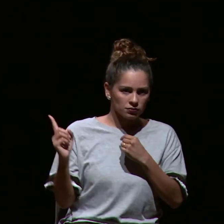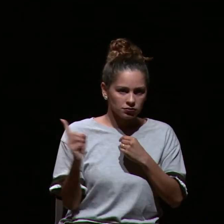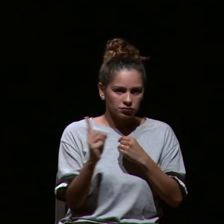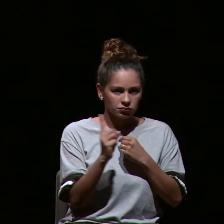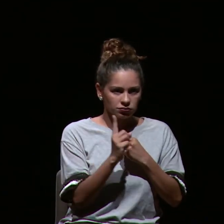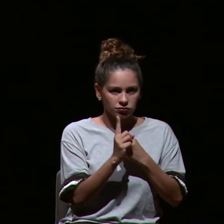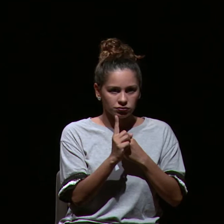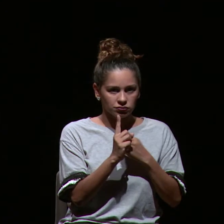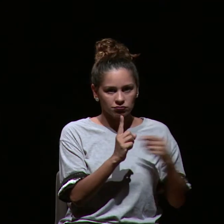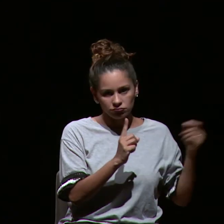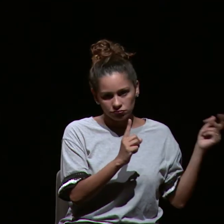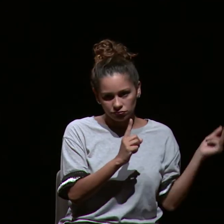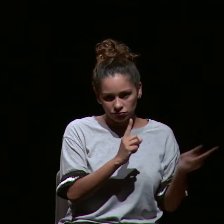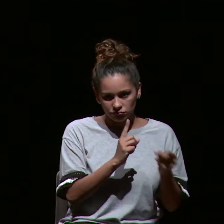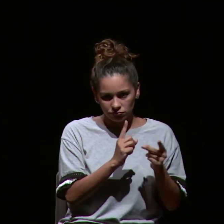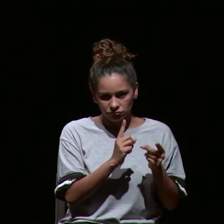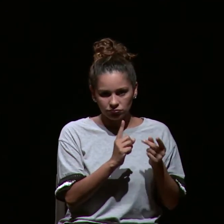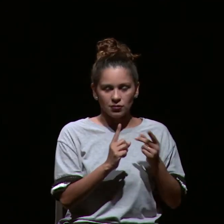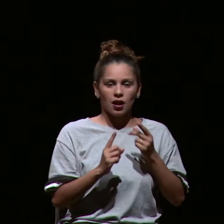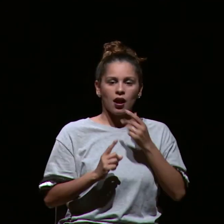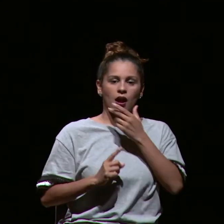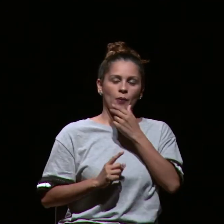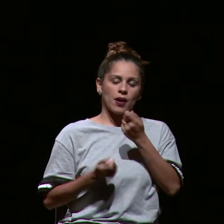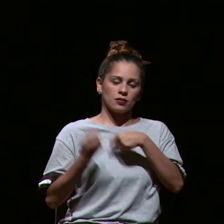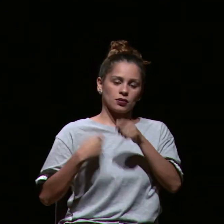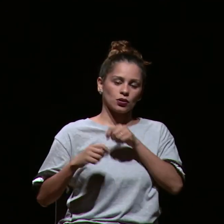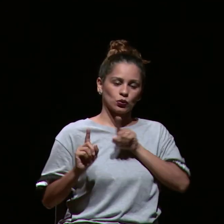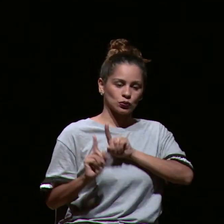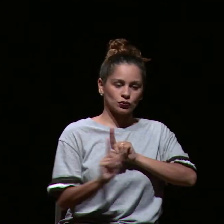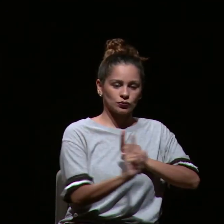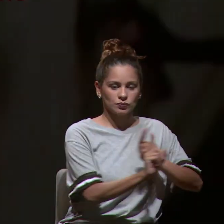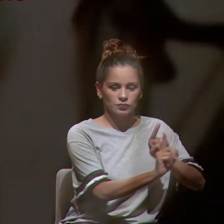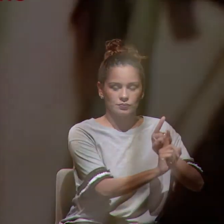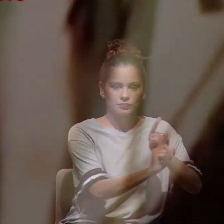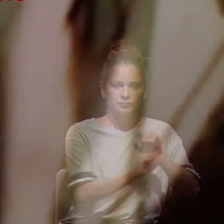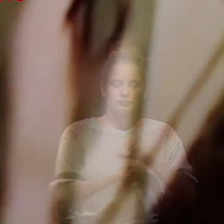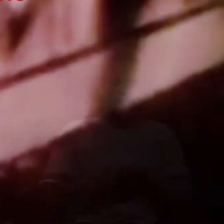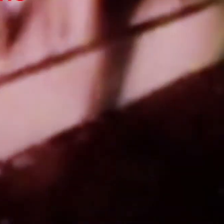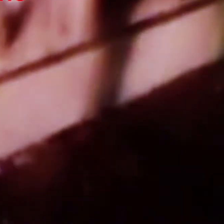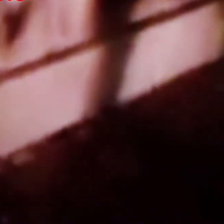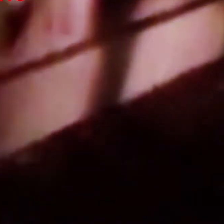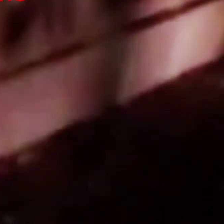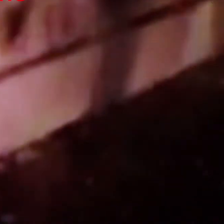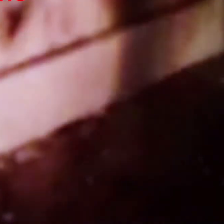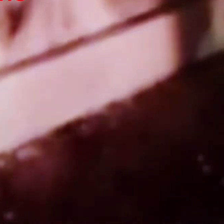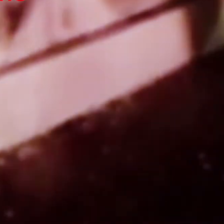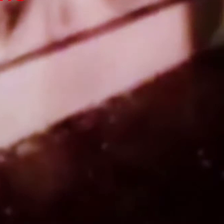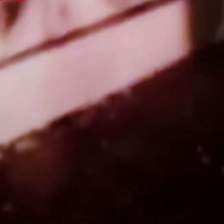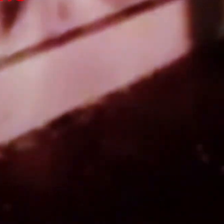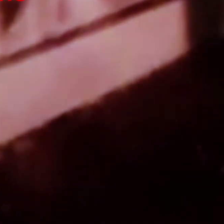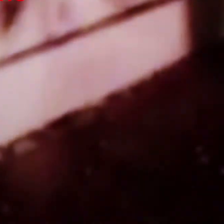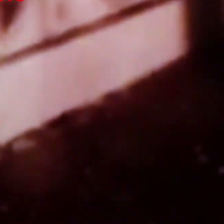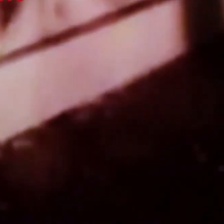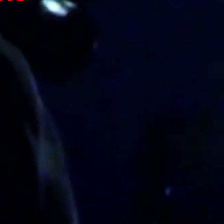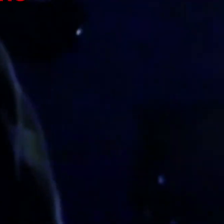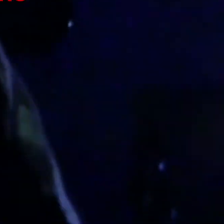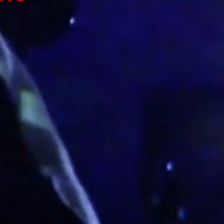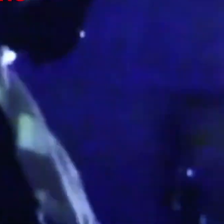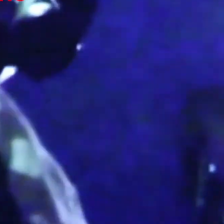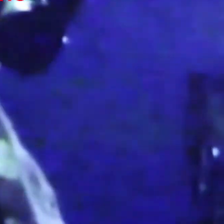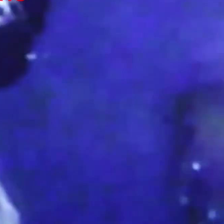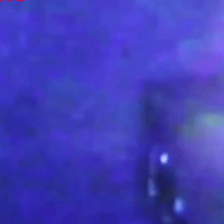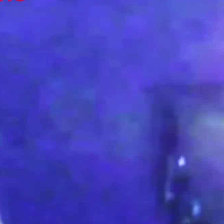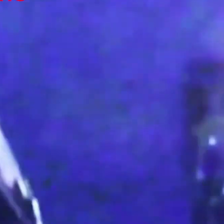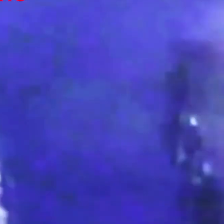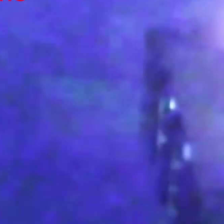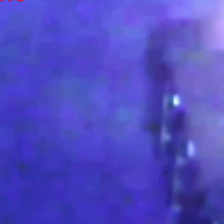administrador. De uma tábua apoiada em uma coluna que sustenta o beiral, tiram um maço de 50 varas. Ao pé da tábua vejo o